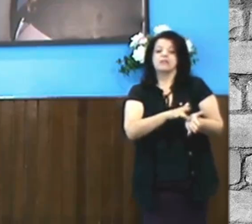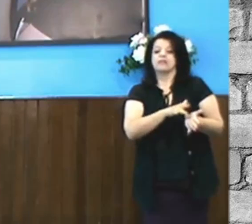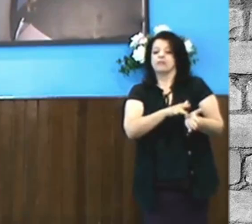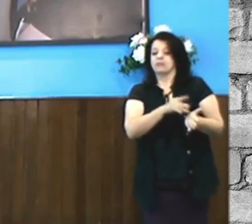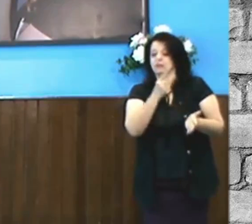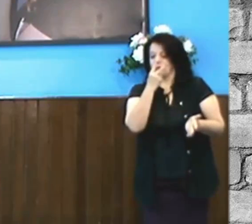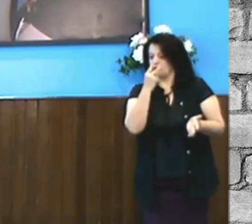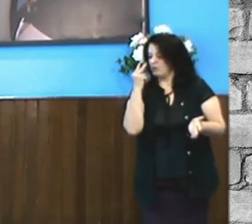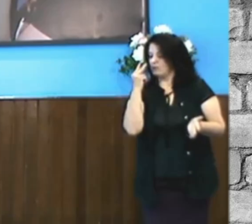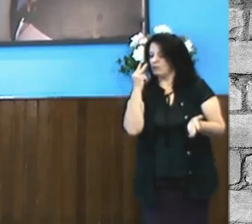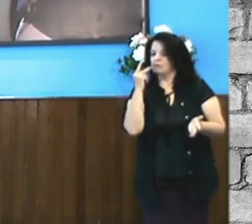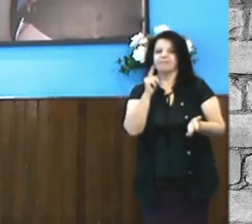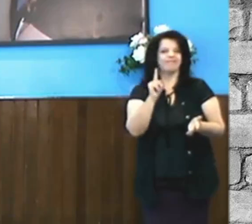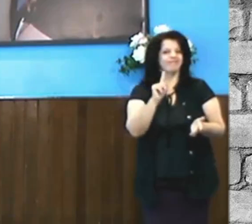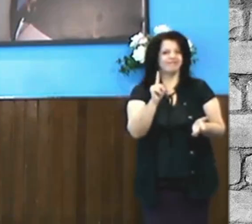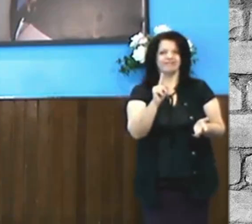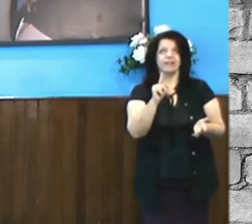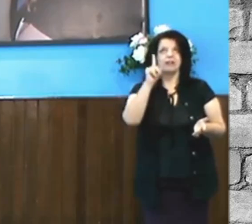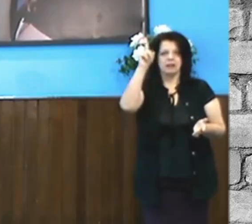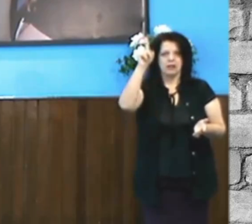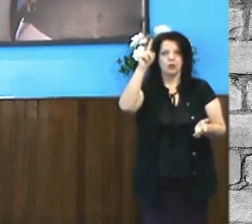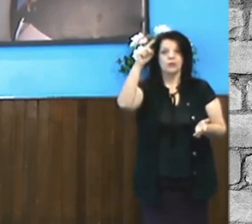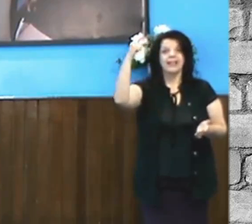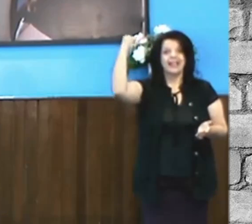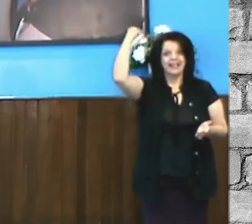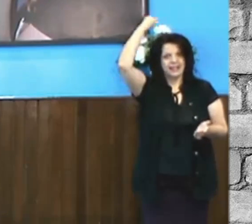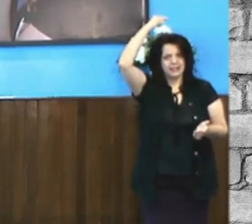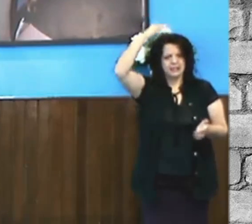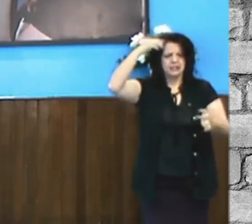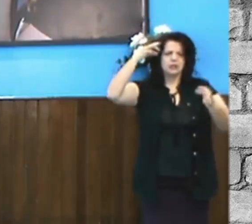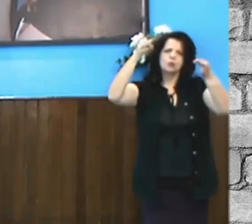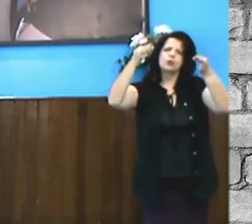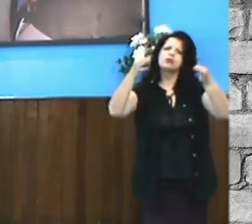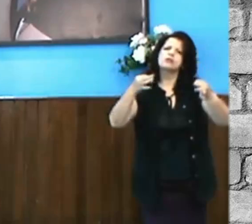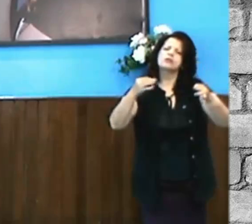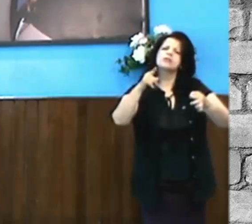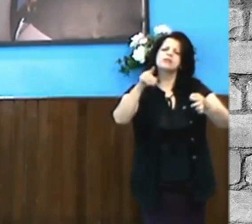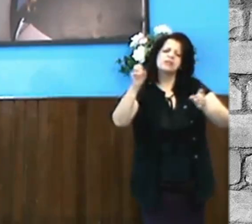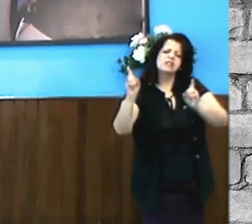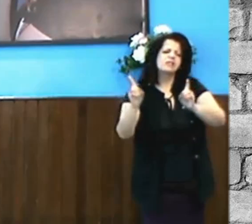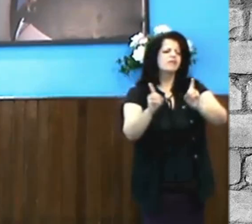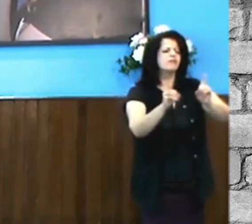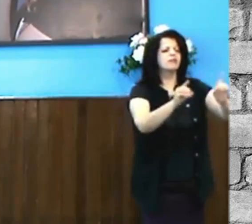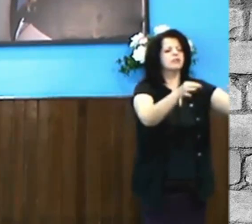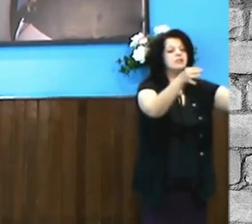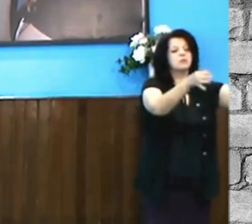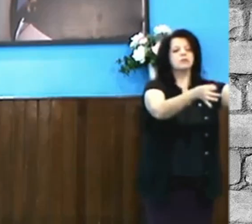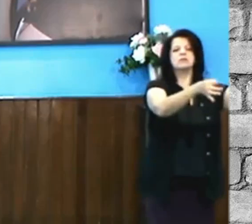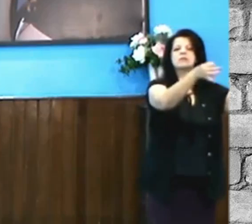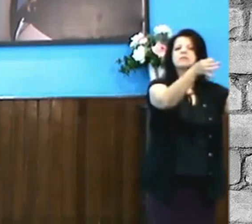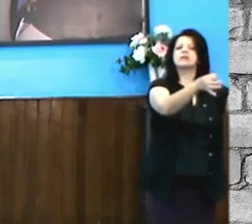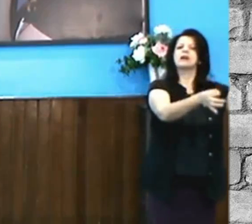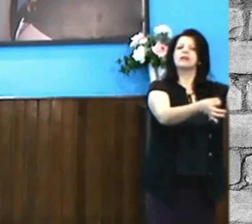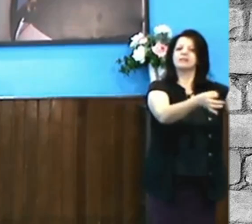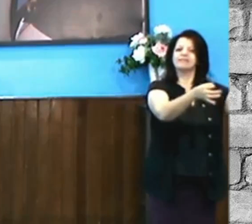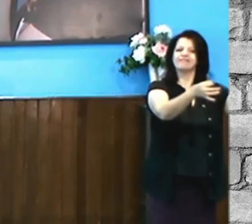é santo e nem justo. Se você fosse a um tribunal e o juiz tivesse provas cabais da